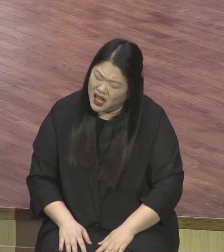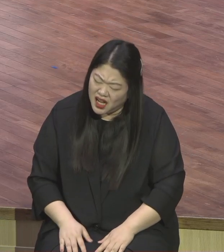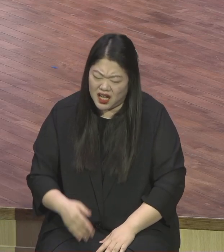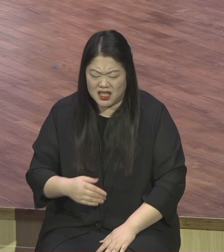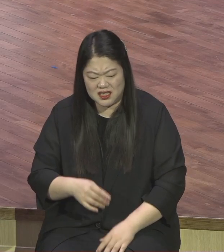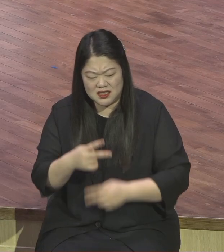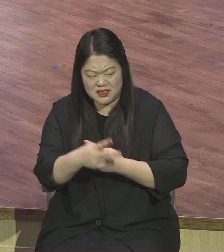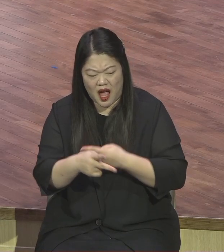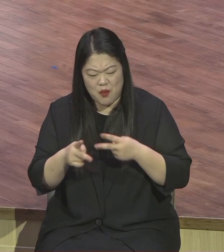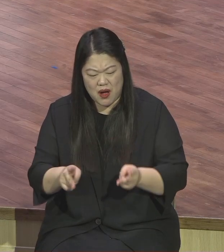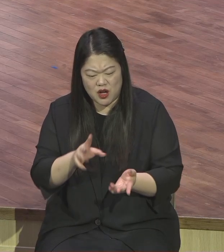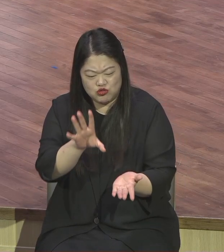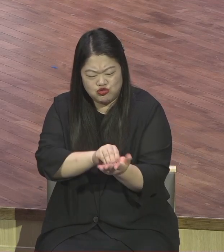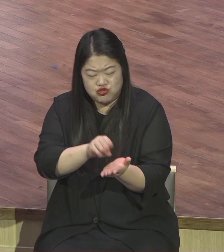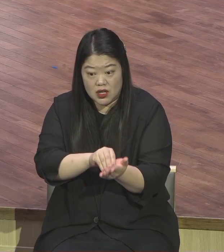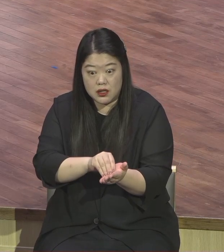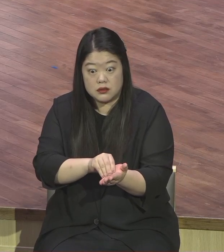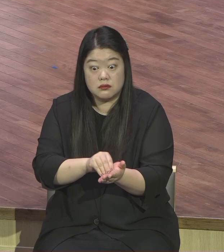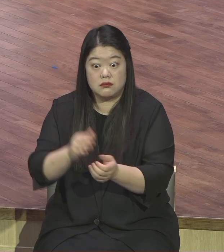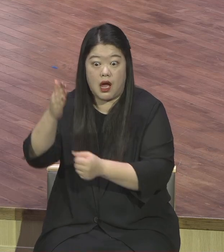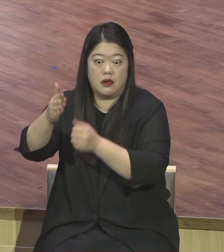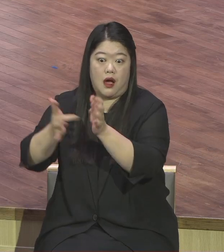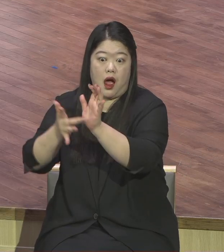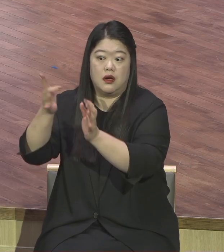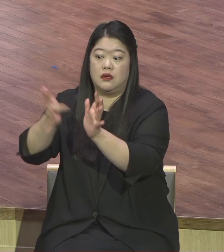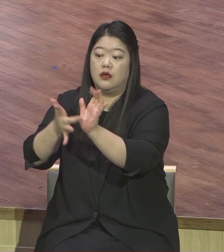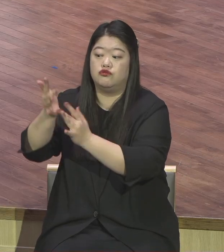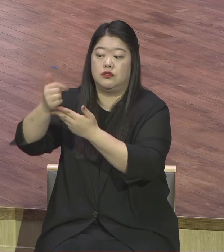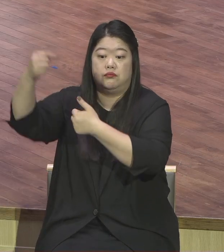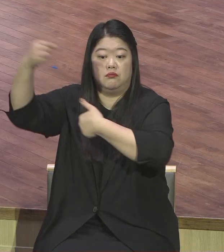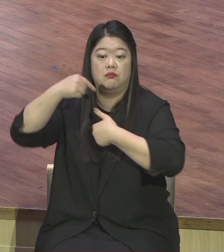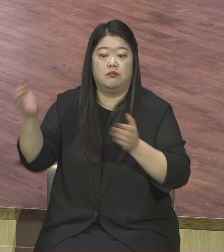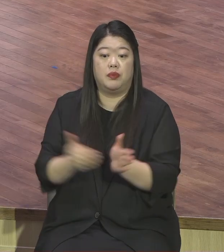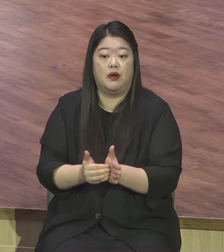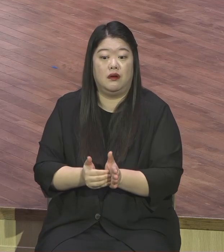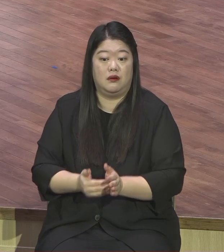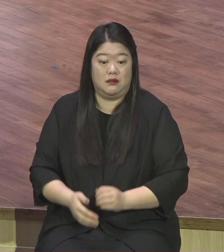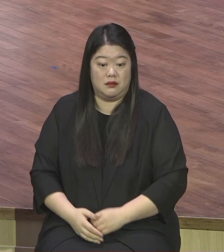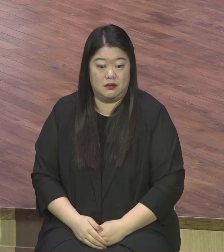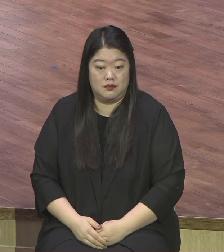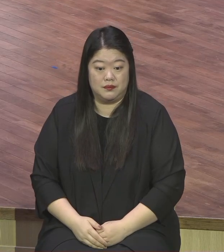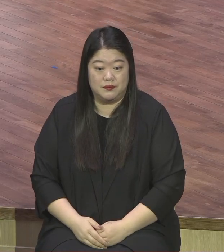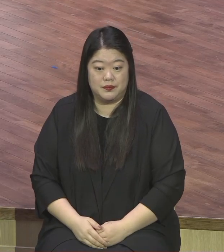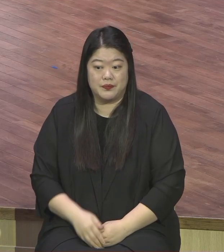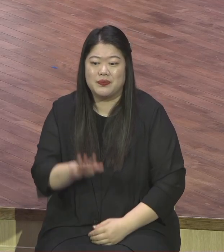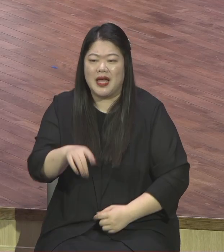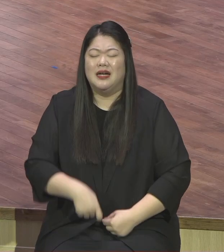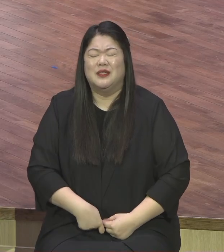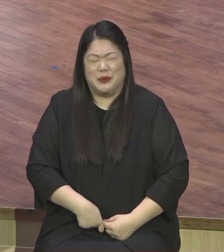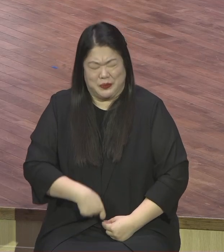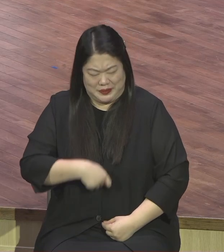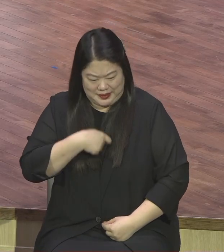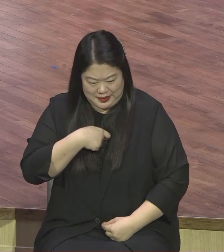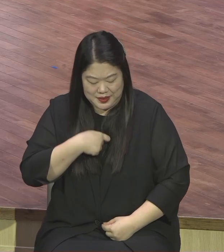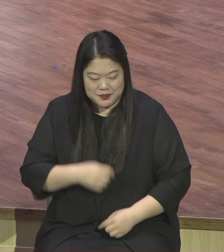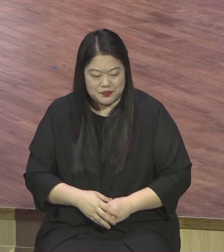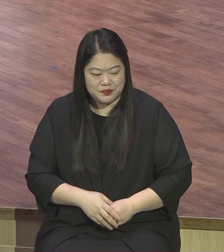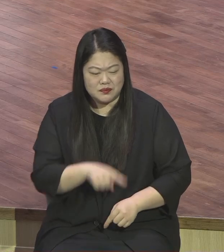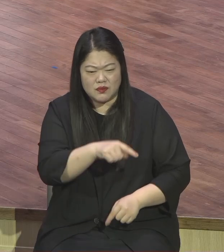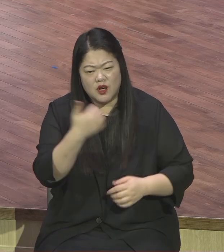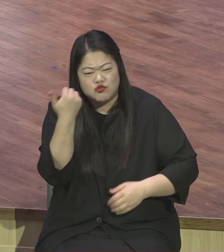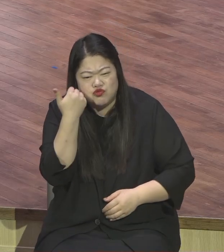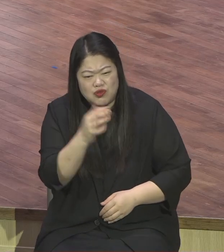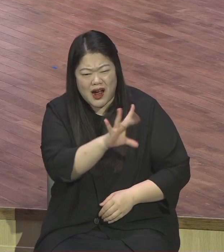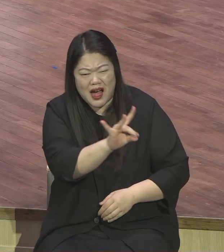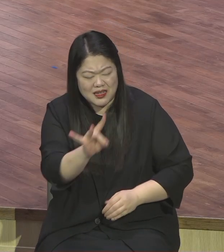언약을 잘 전달해야 됩니다. 심지어 목사 자식들 중에도 방탕한 자들 있고, 목사